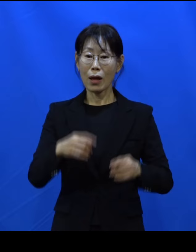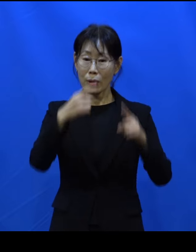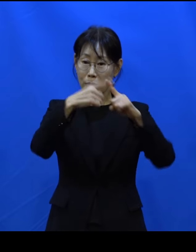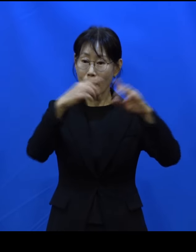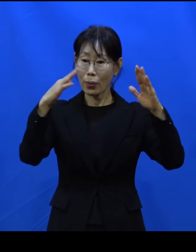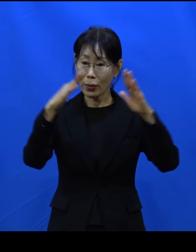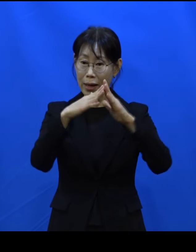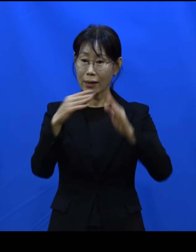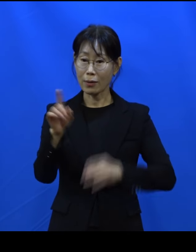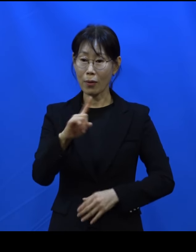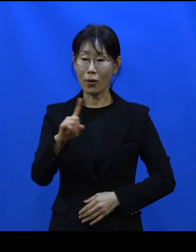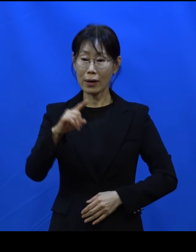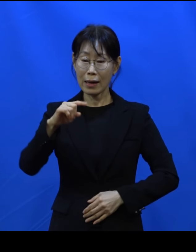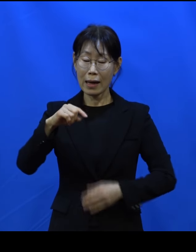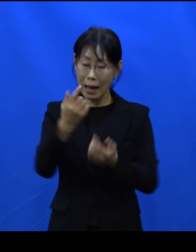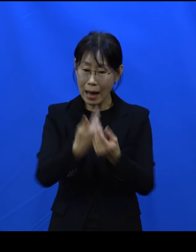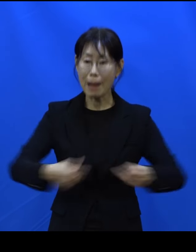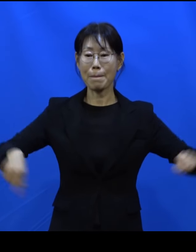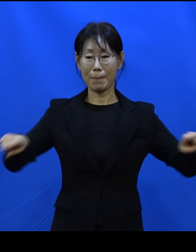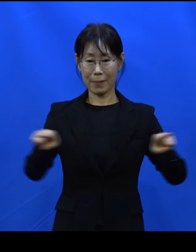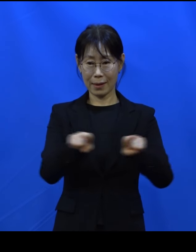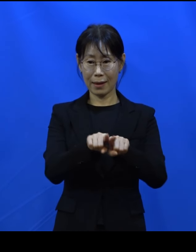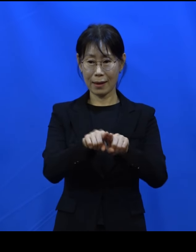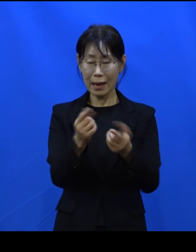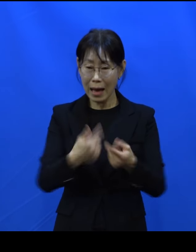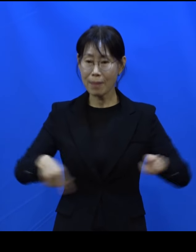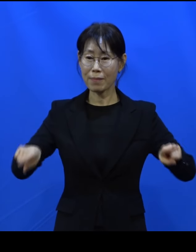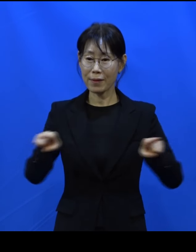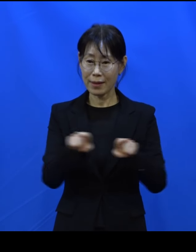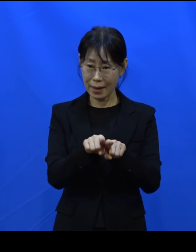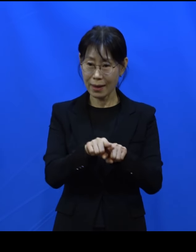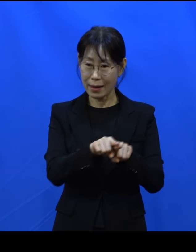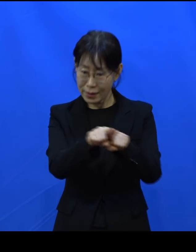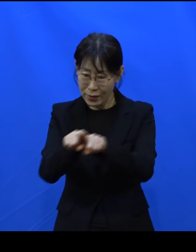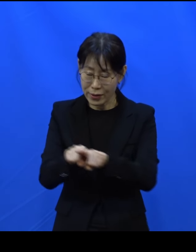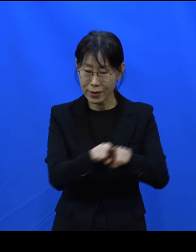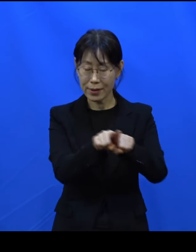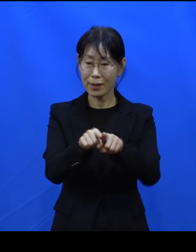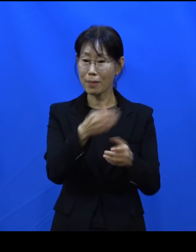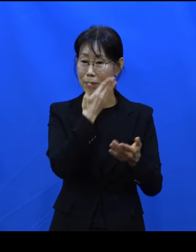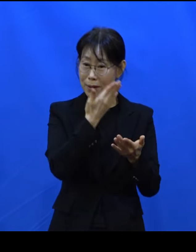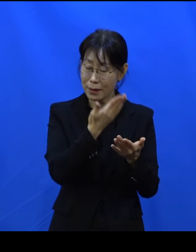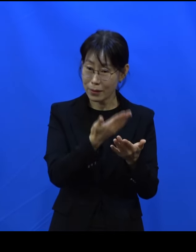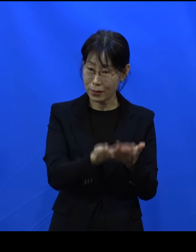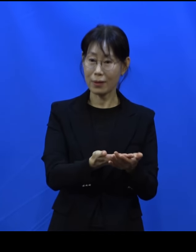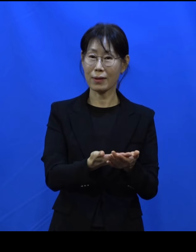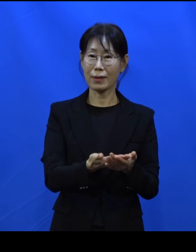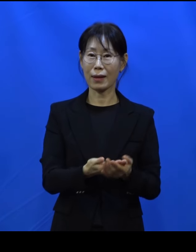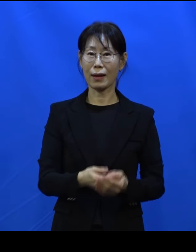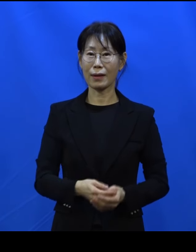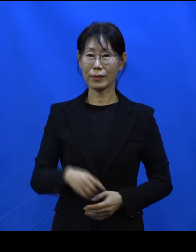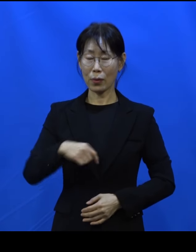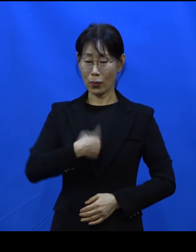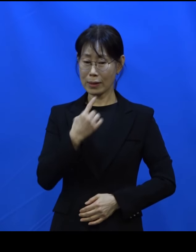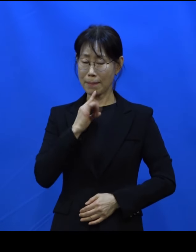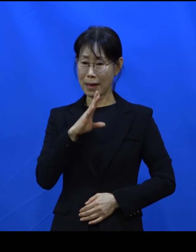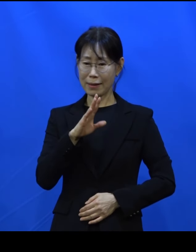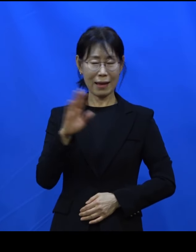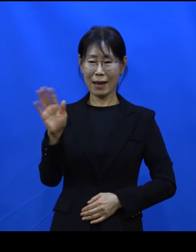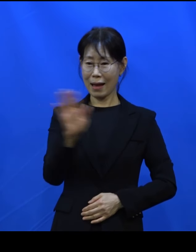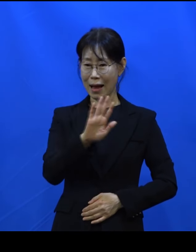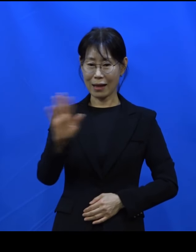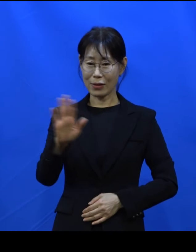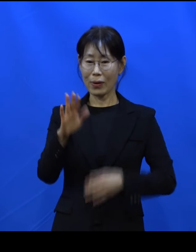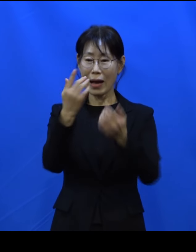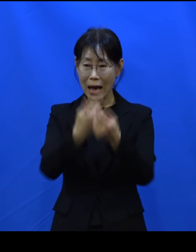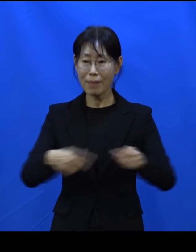여러분 함께 술을 놓는 거예요. 그죠? 아름다운 교회 함께 술을 놓는 거. 한 올